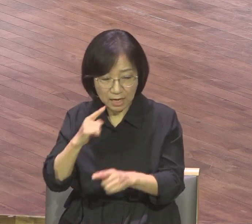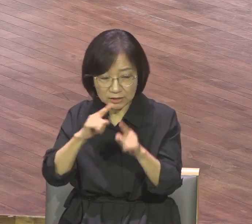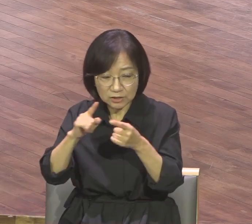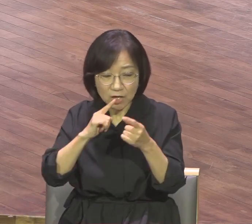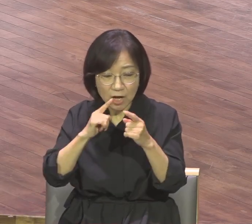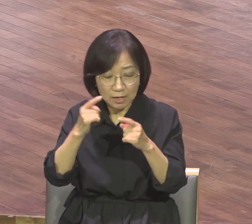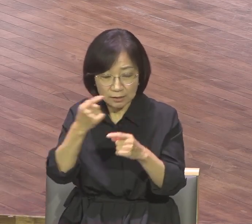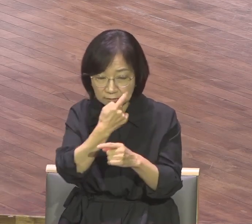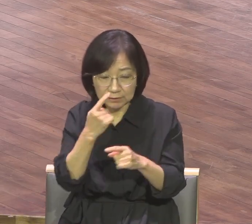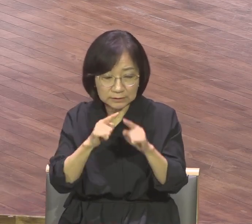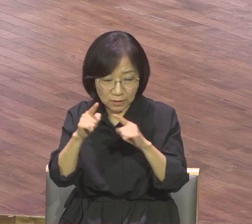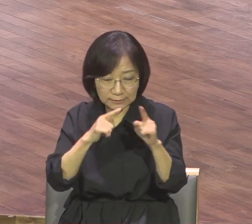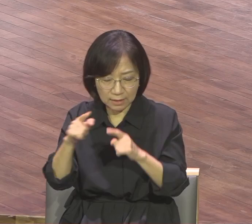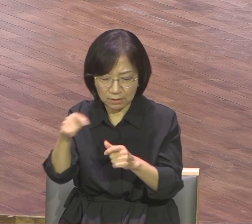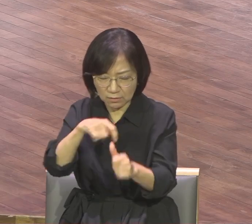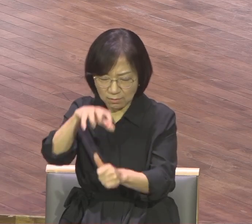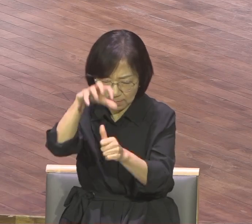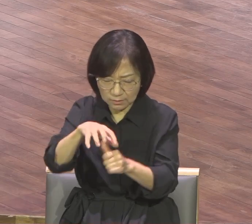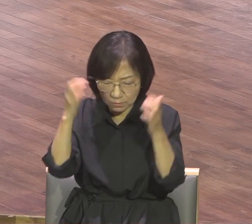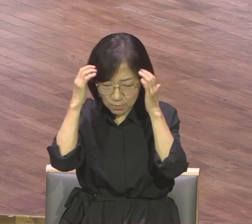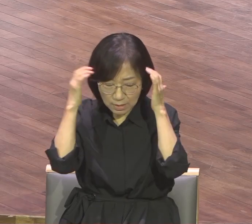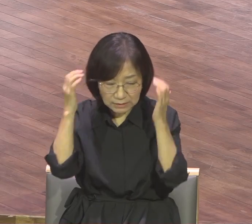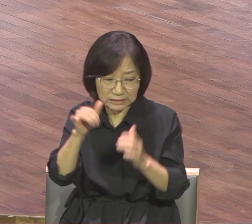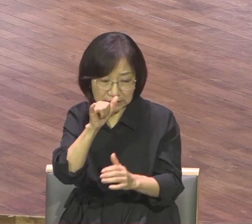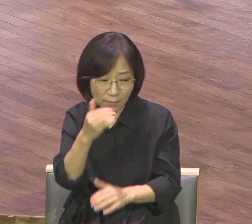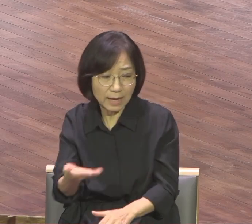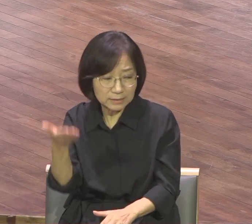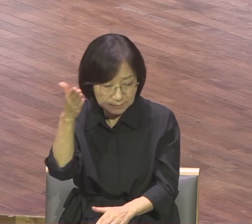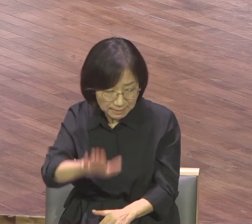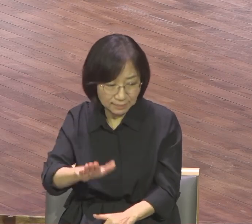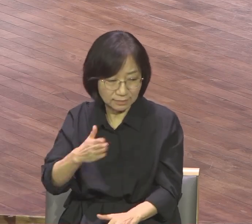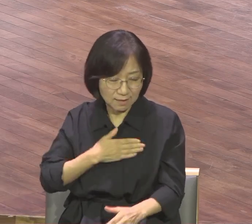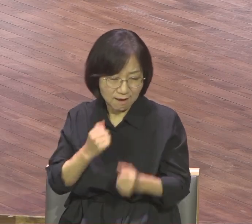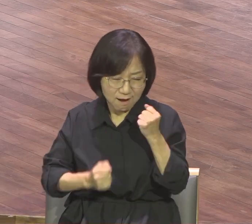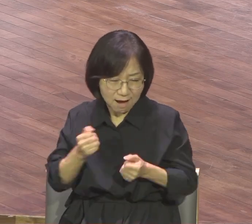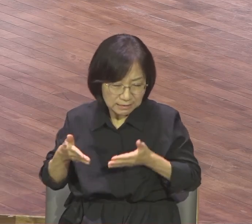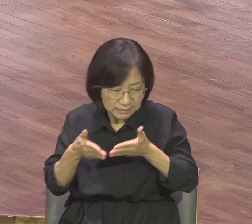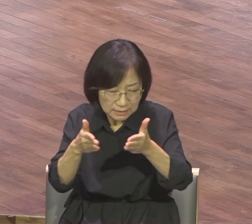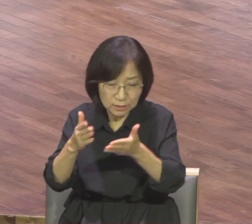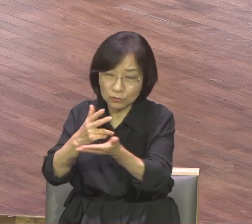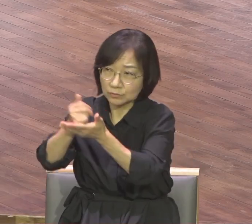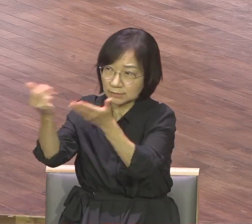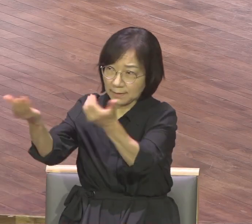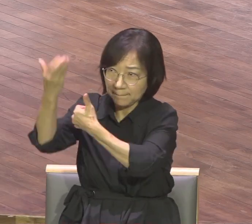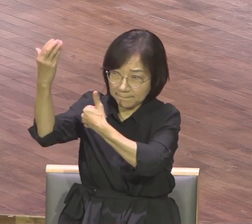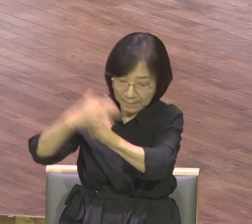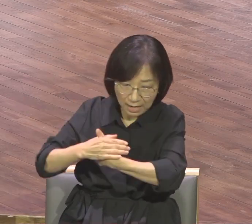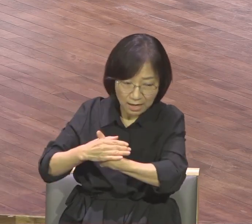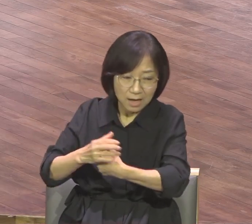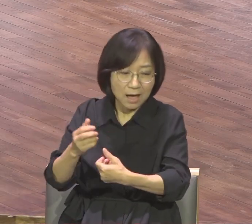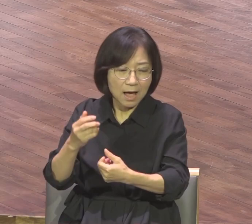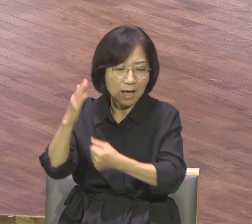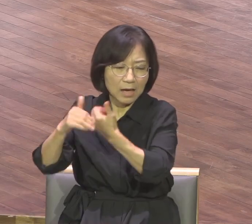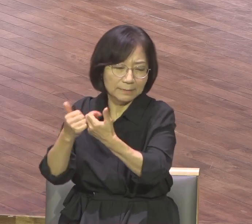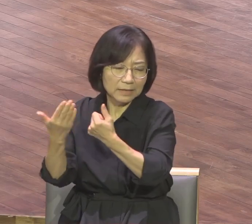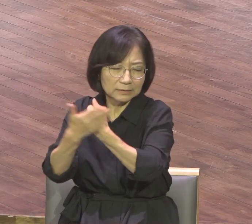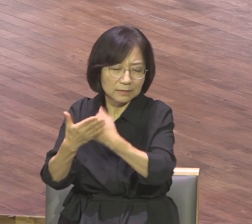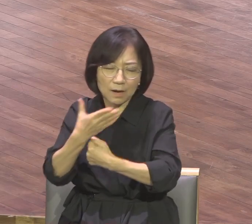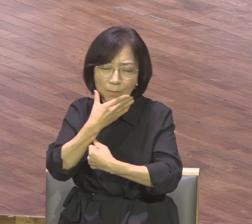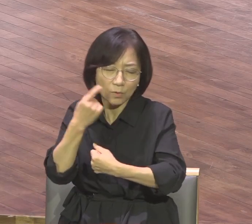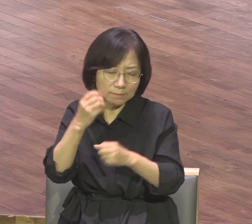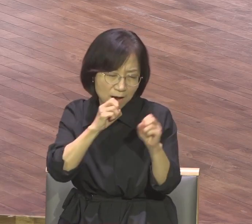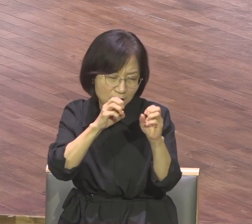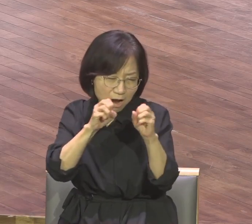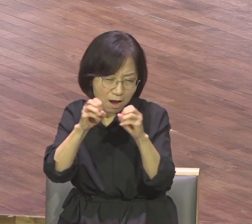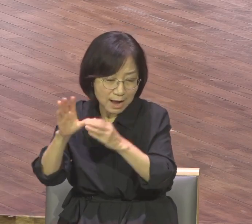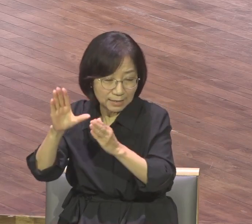환난이 나를 기다린다 하시나 내가 달려갈 길과 주의스께 받은 사명 곧 하나님의 은혜의 복음을 증언하는